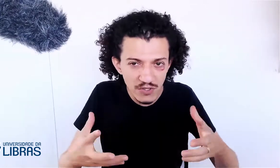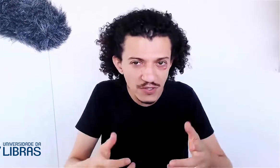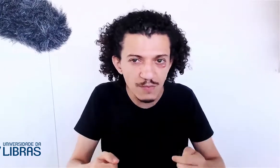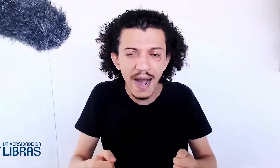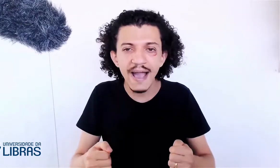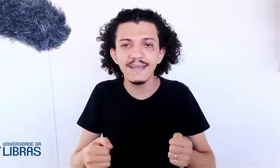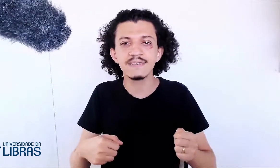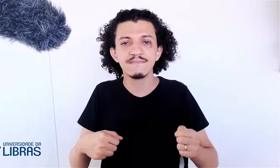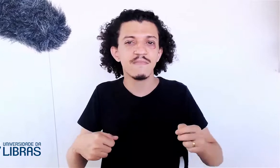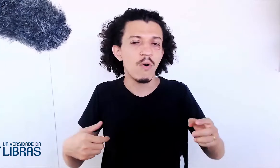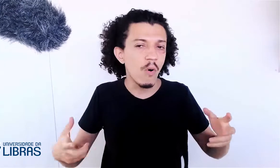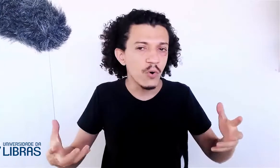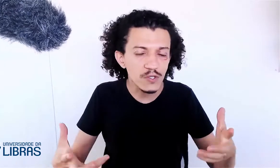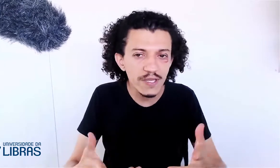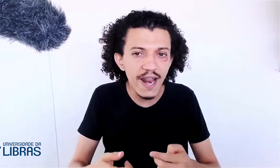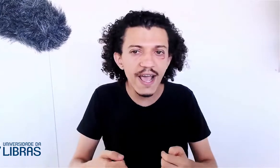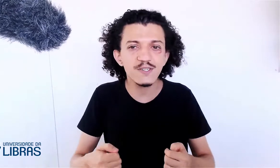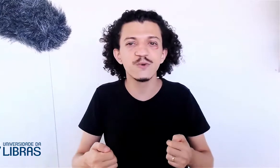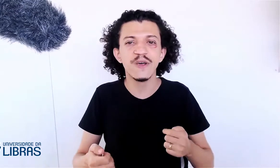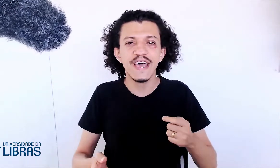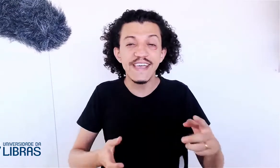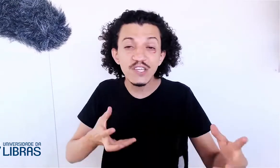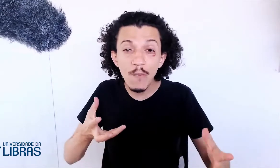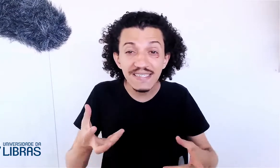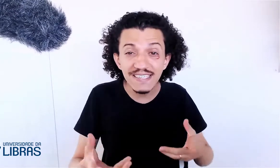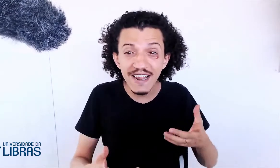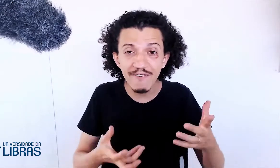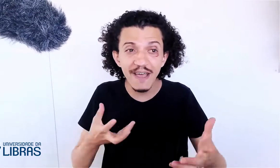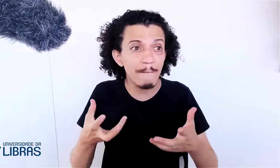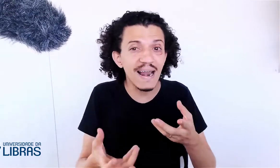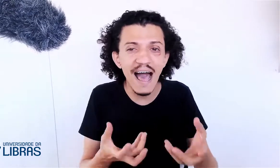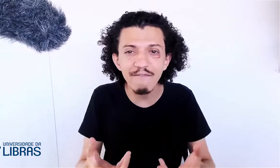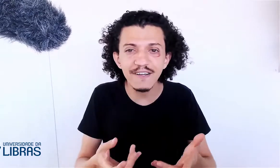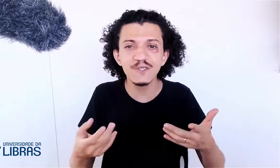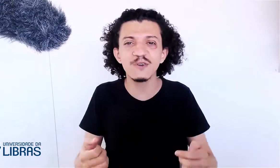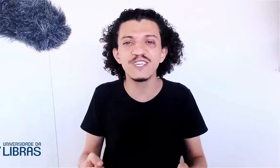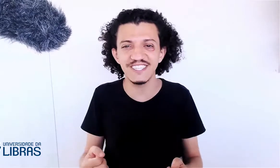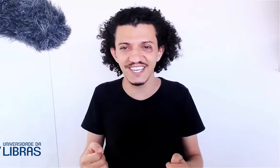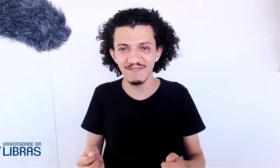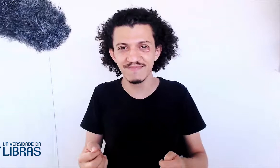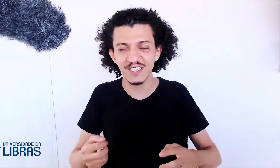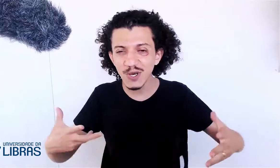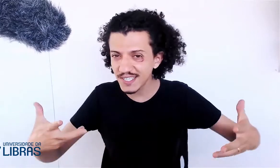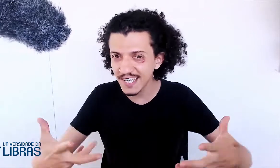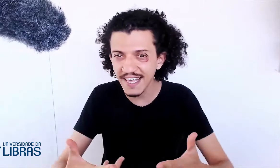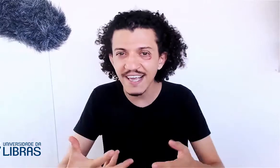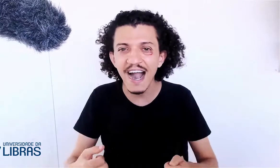nossos pais, o nosso endereço, e aí você começa a escrever palavras do seu dia a dia, das coisas que você tem em